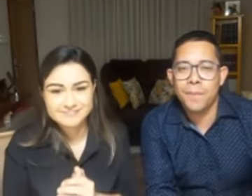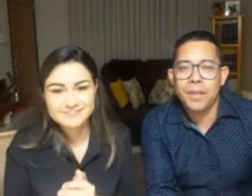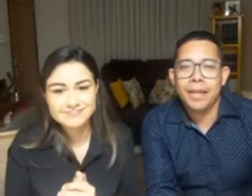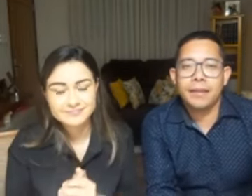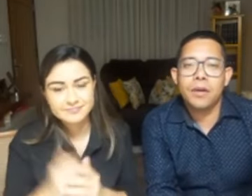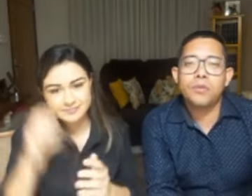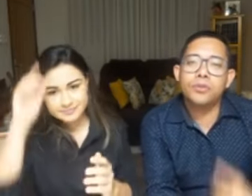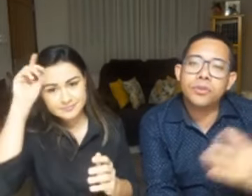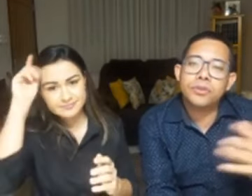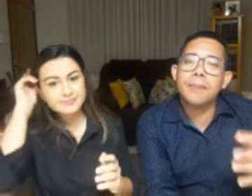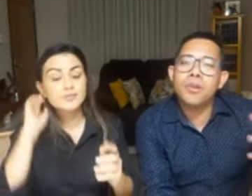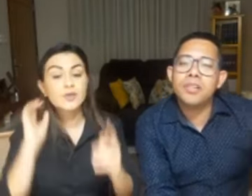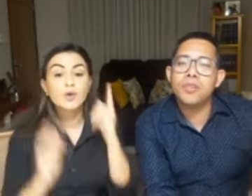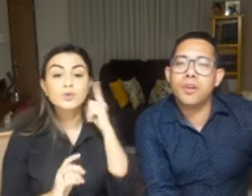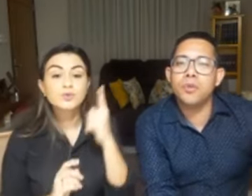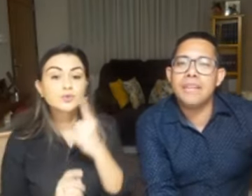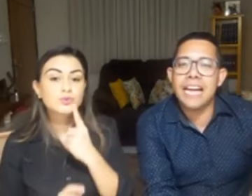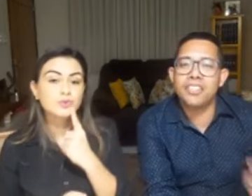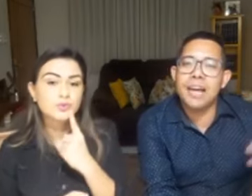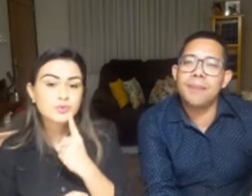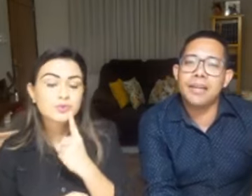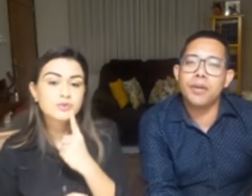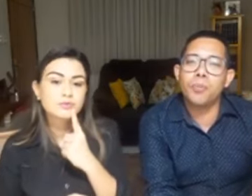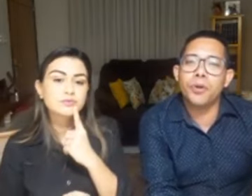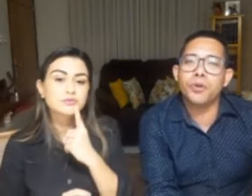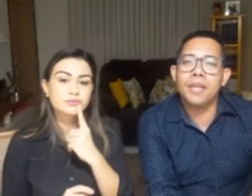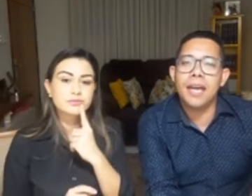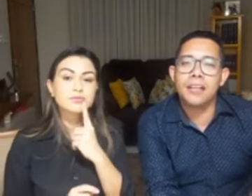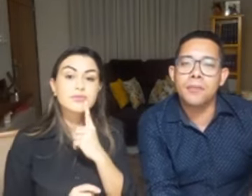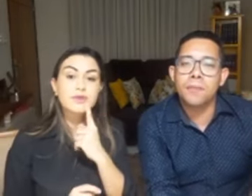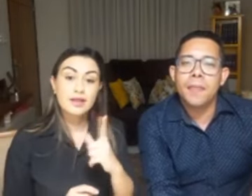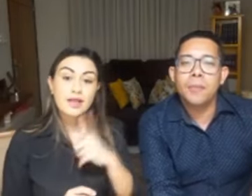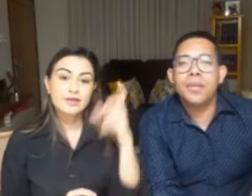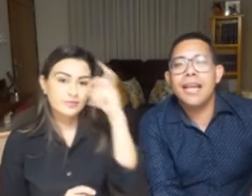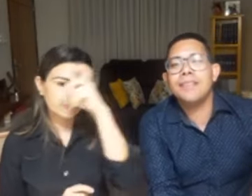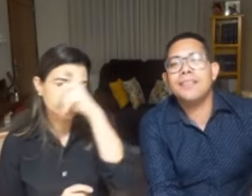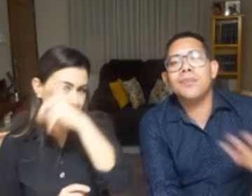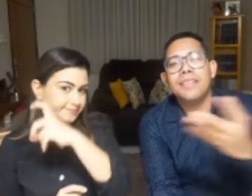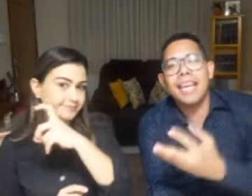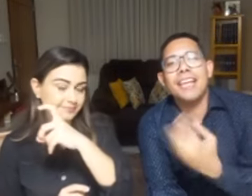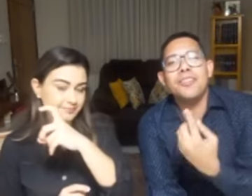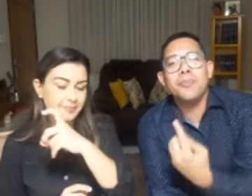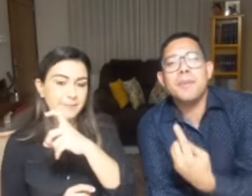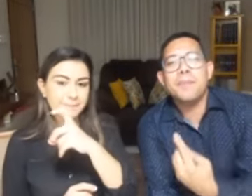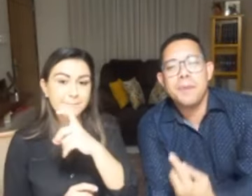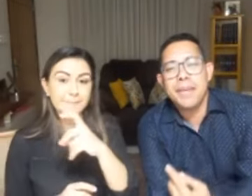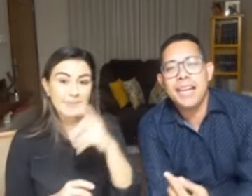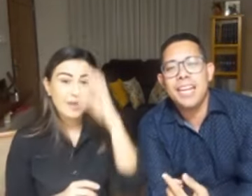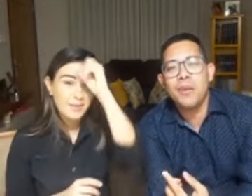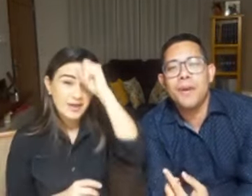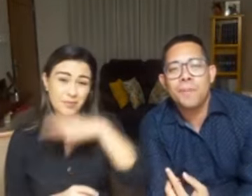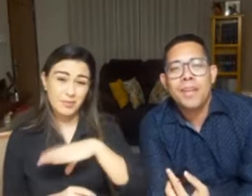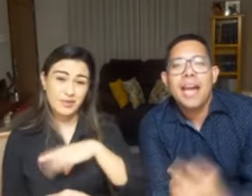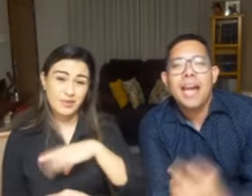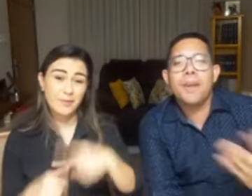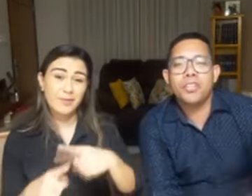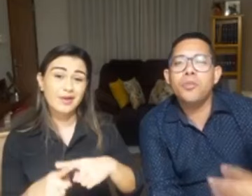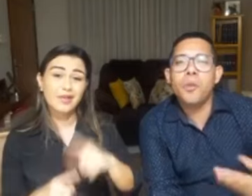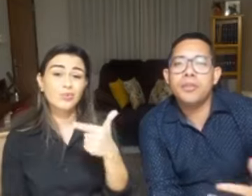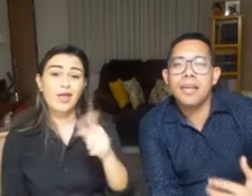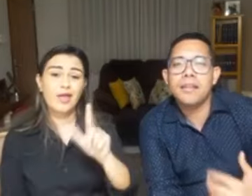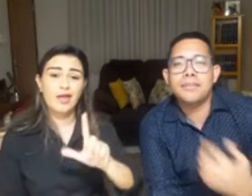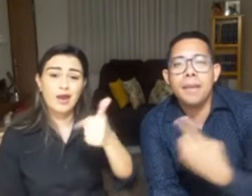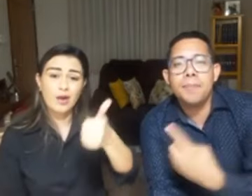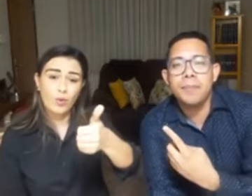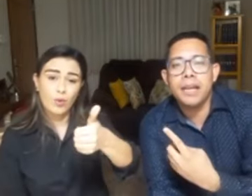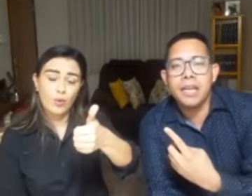visual. Então, os surdos têm muita dificuldade de aprender o português, porque eles não têm ainda uma primeira língua. A partir do momento